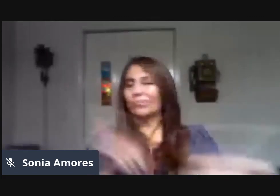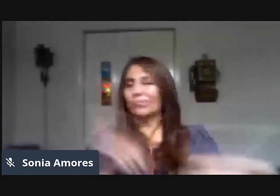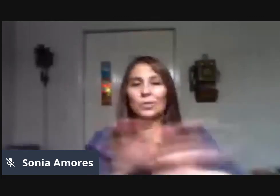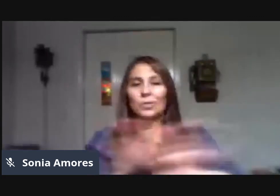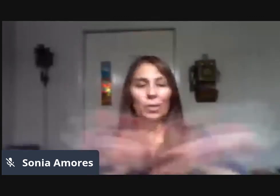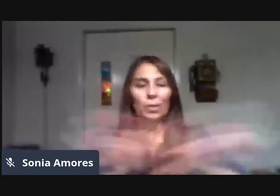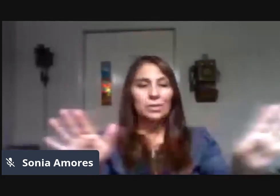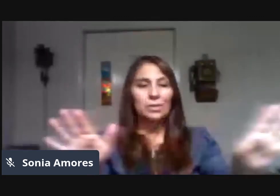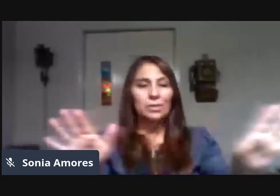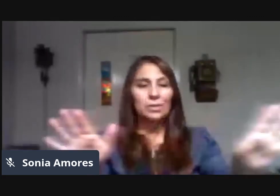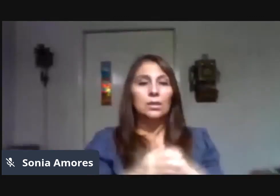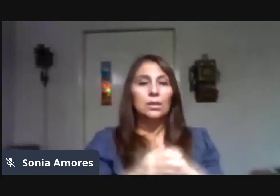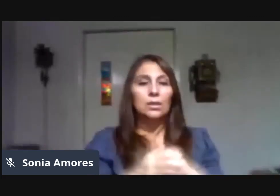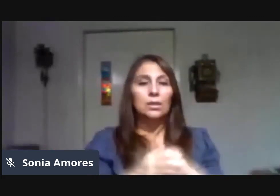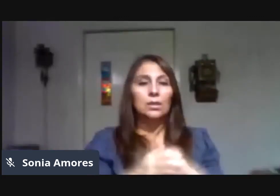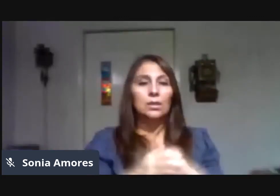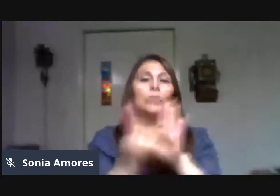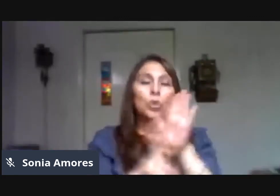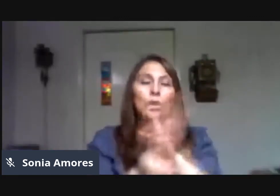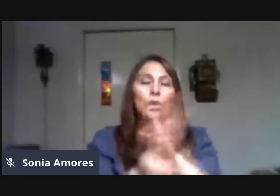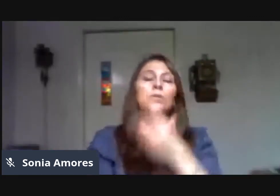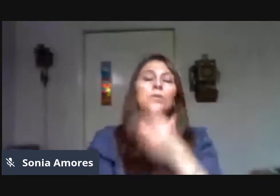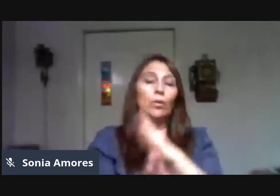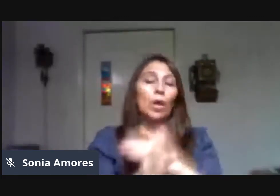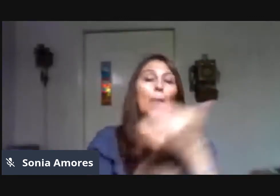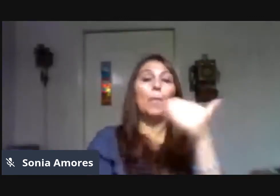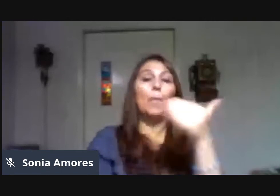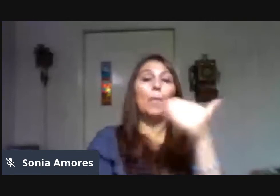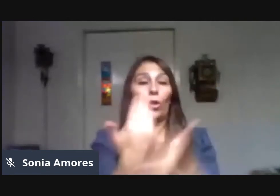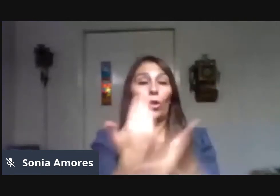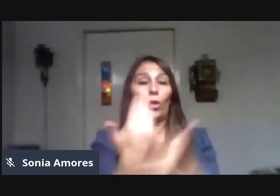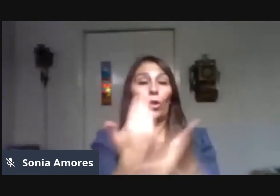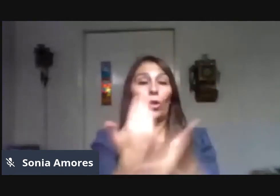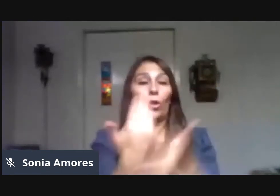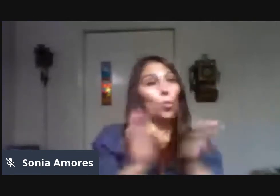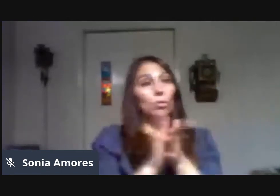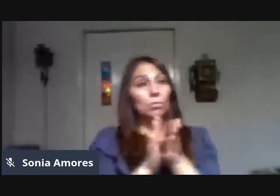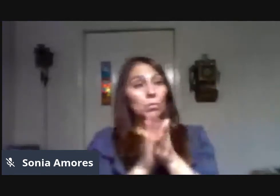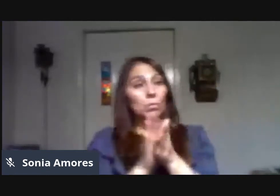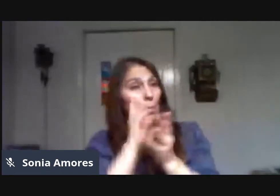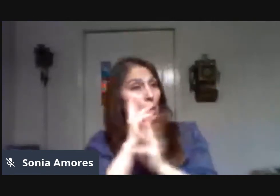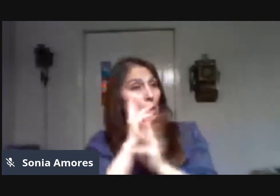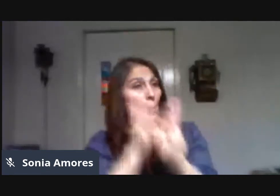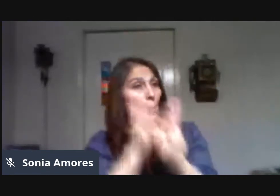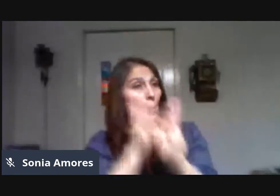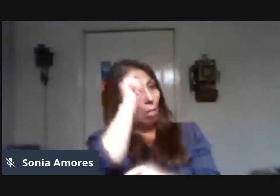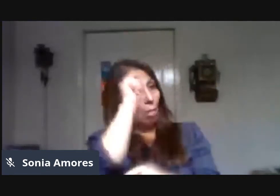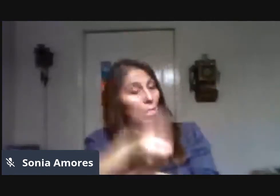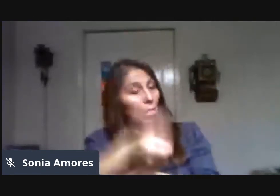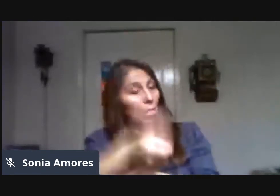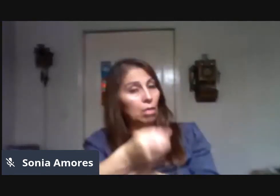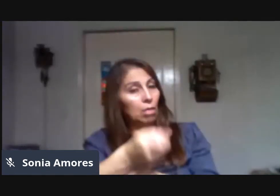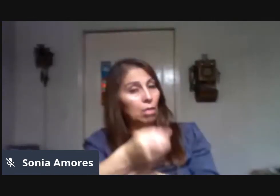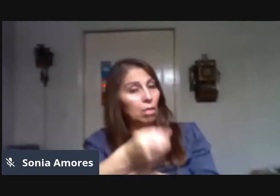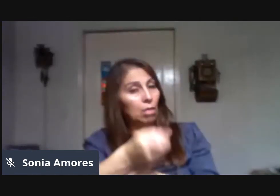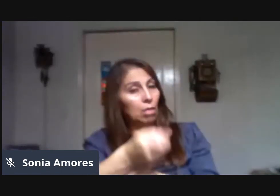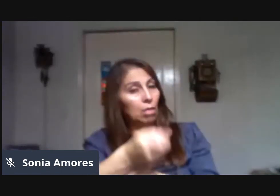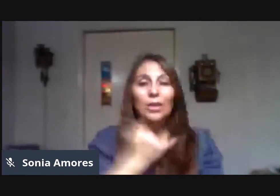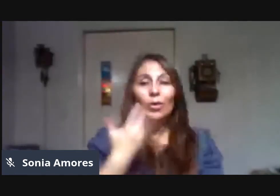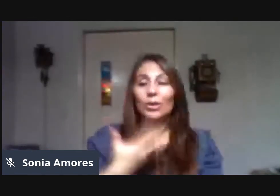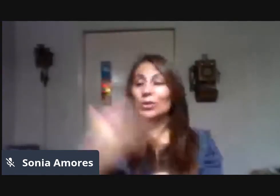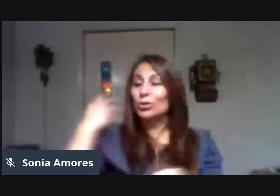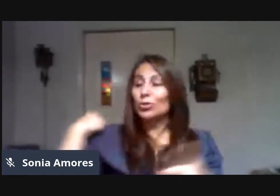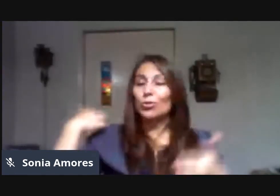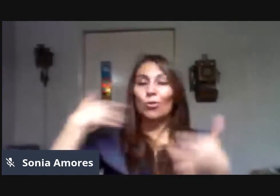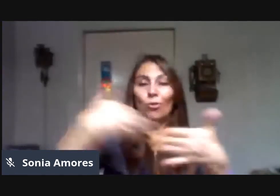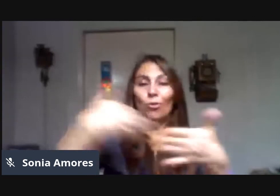que sigan celebrando la modernidad, porque uno no puede, y ahí está el error histórico, de considerar que podemos seguir en un